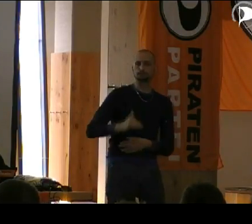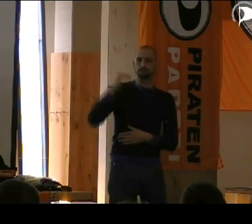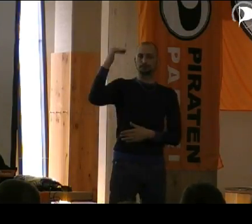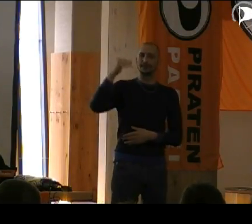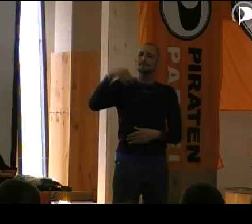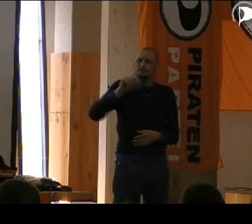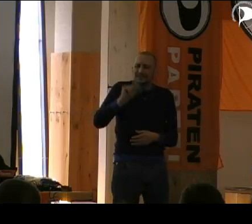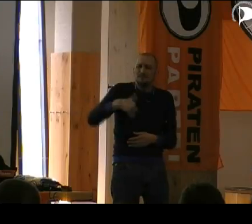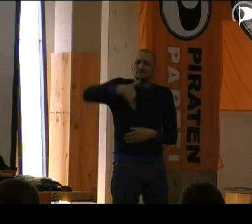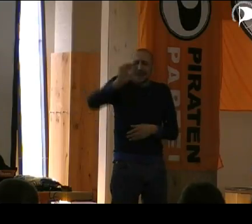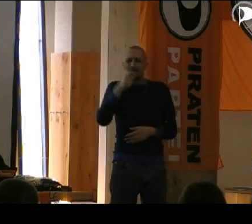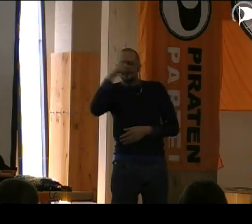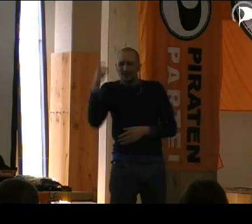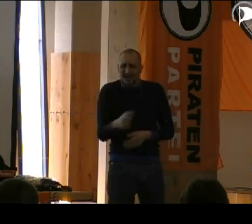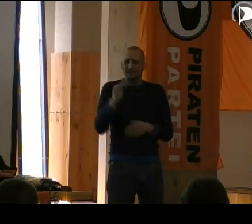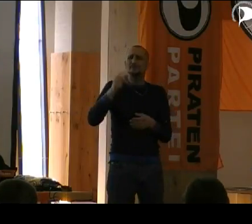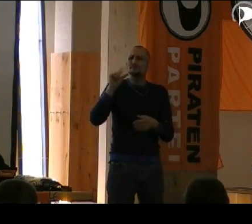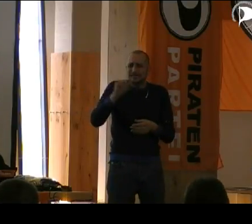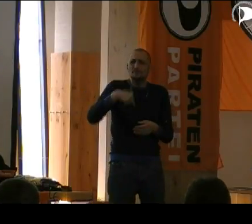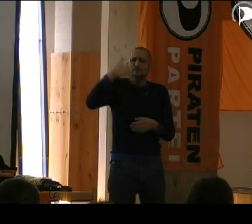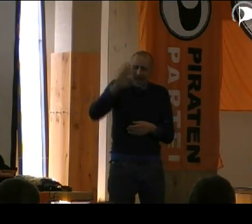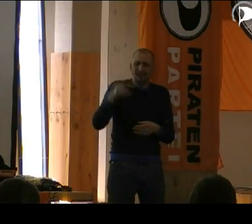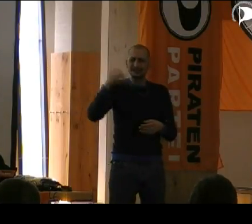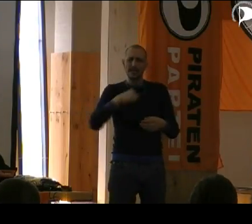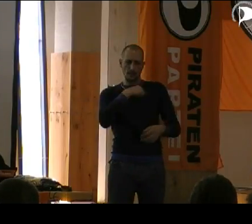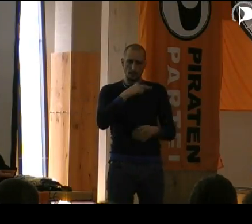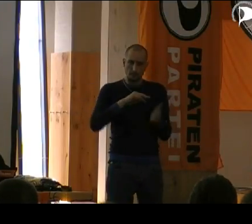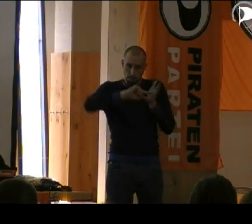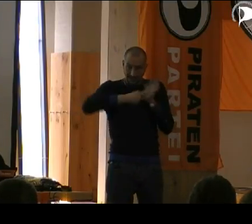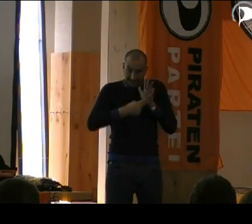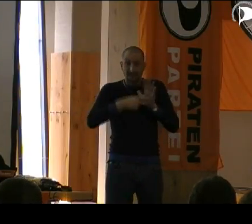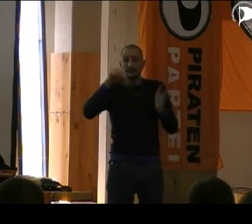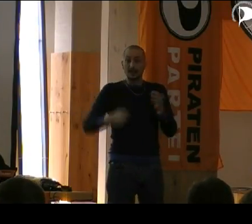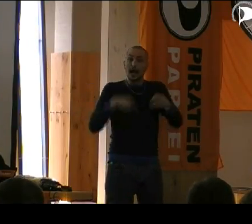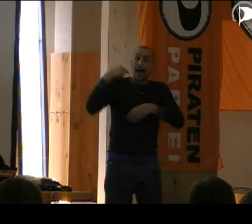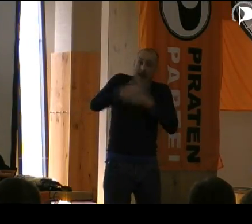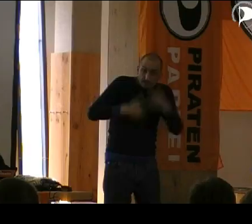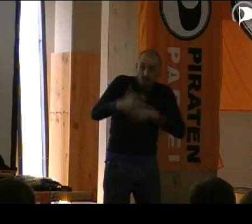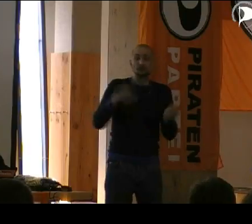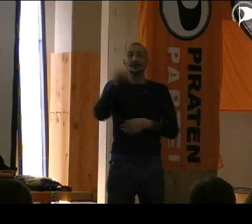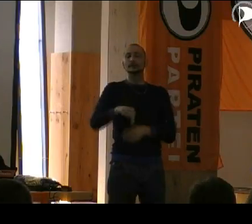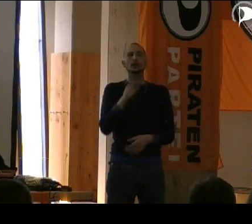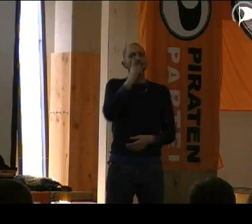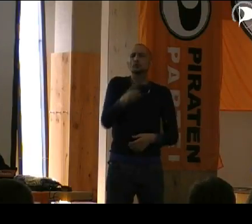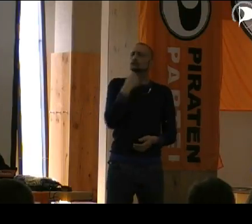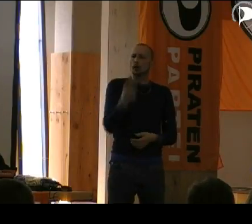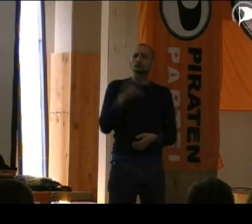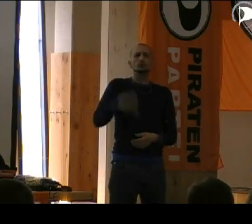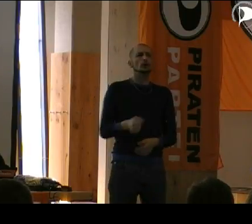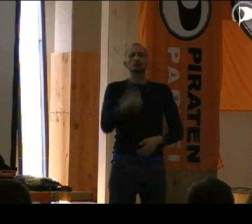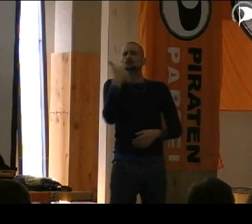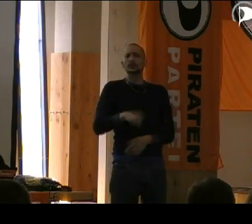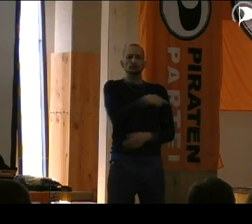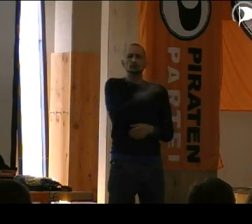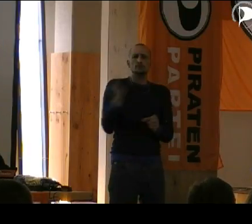frechheit ein bisschen mehr einmischen in die politik unsere ideen vertreten und nicht nur zu sagen nein gemacht das scheiße was immer es